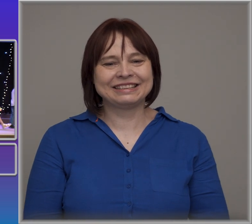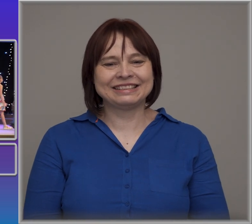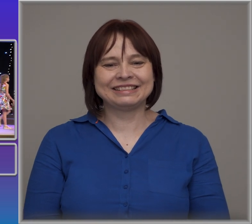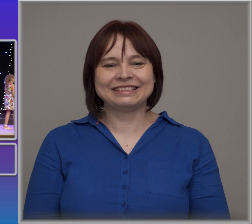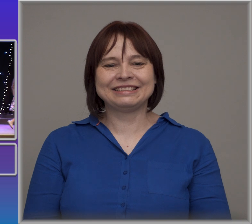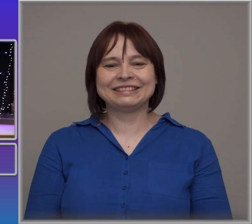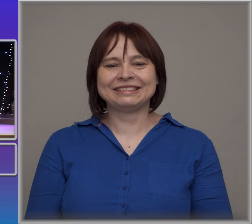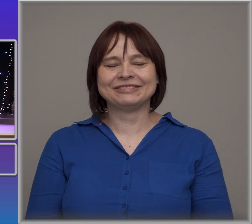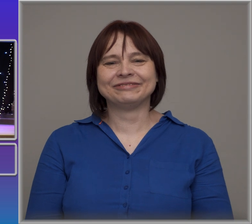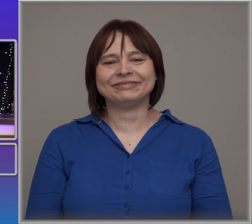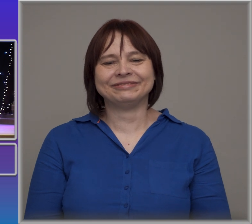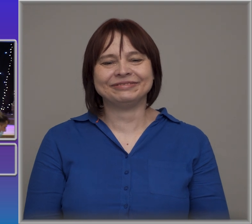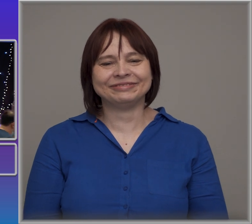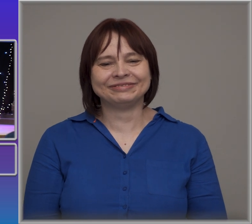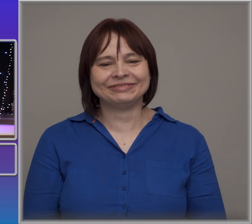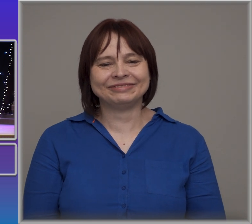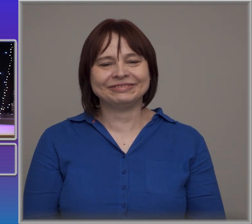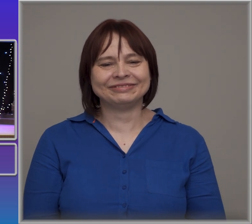есть новая семья.